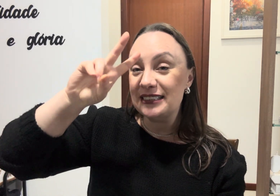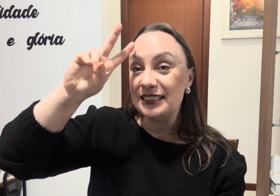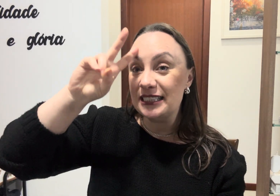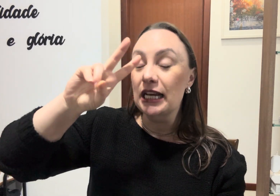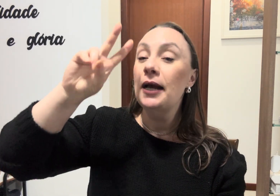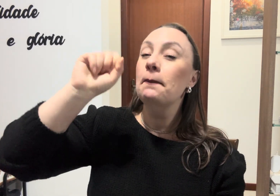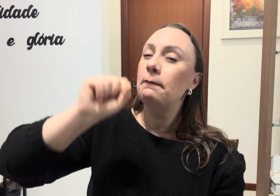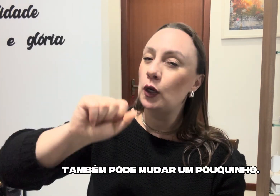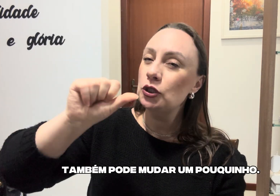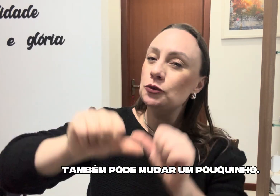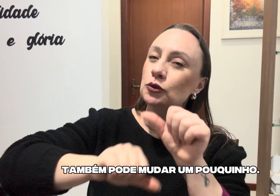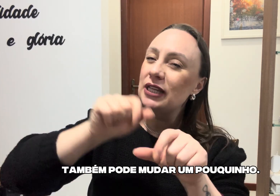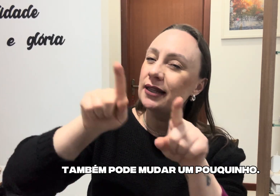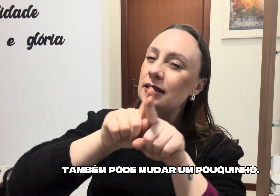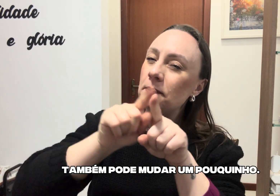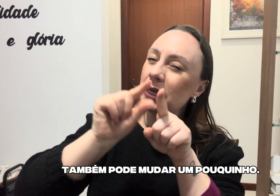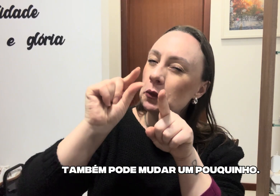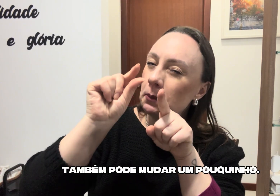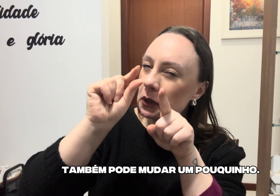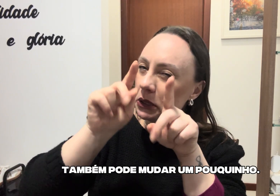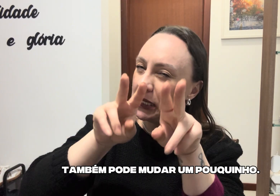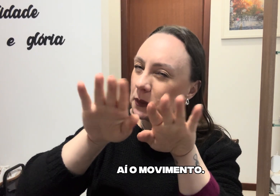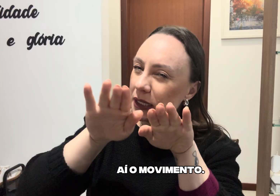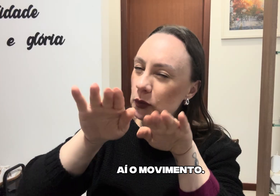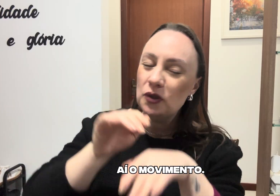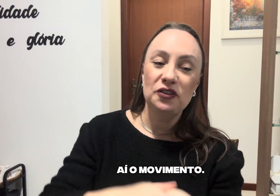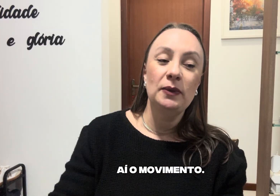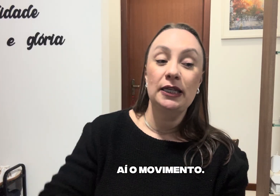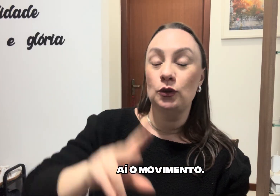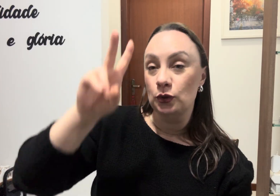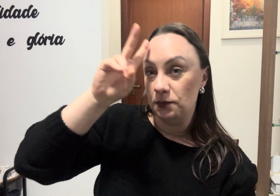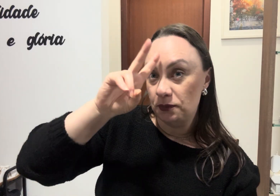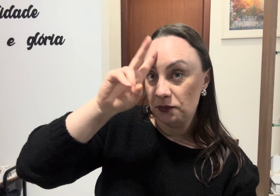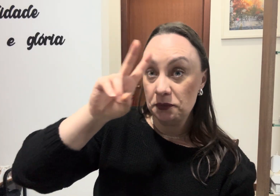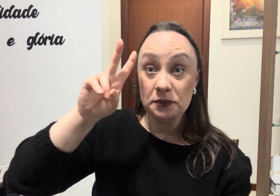esse. Pode mudar também um pouquinho aí o movimento.